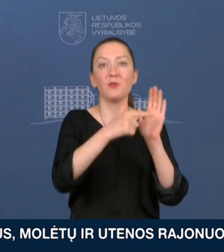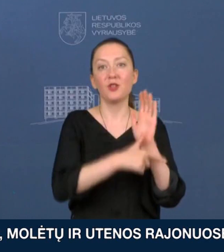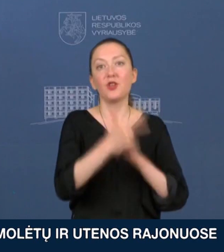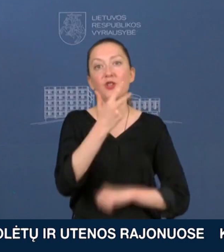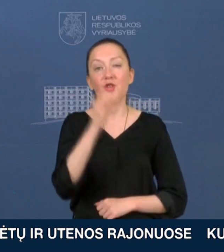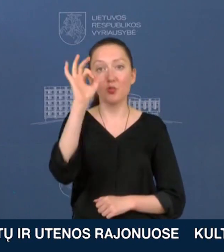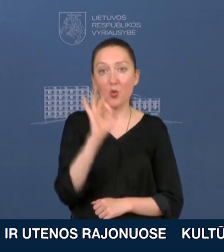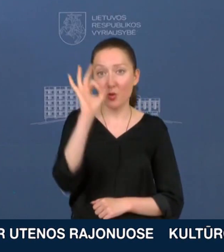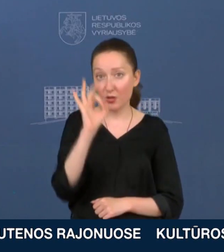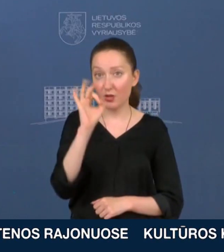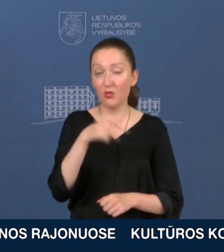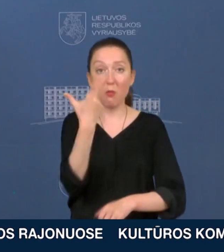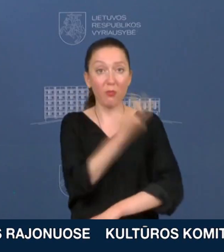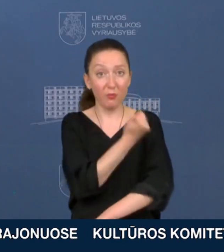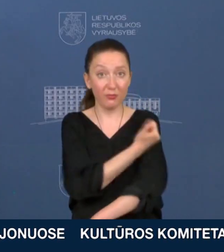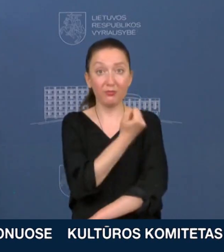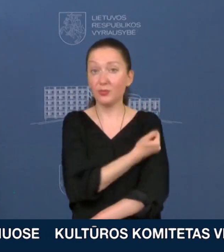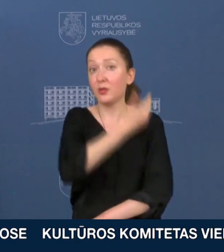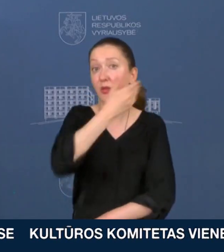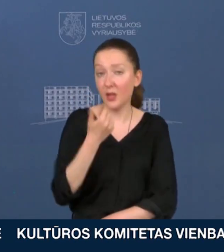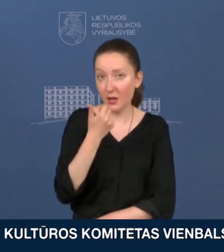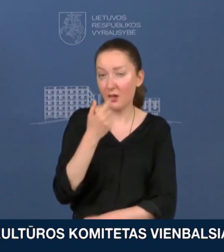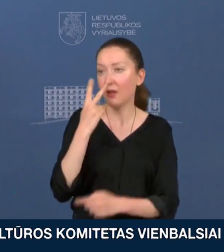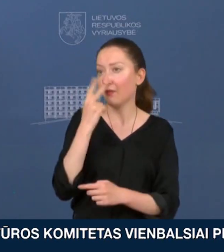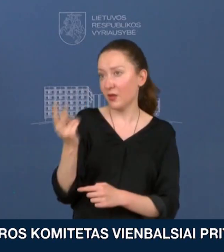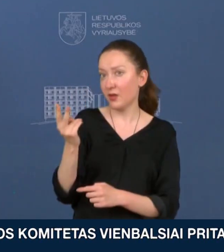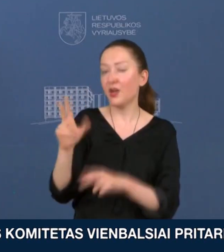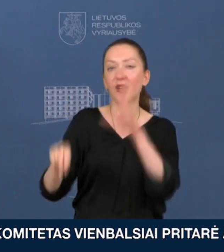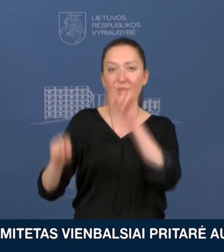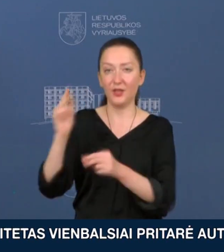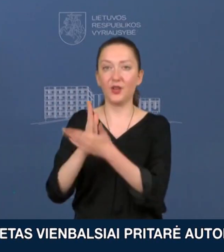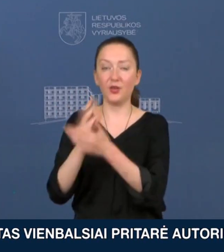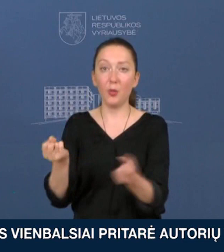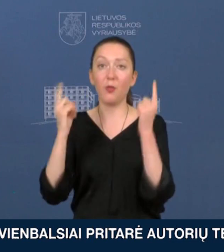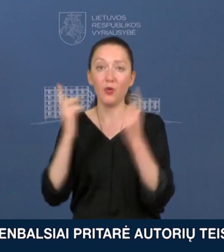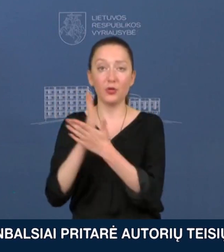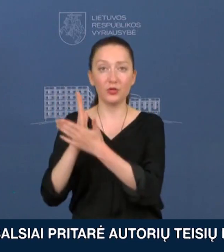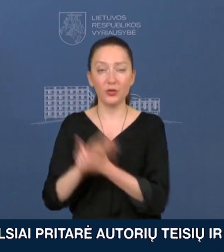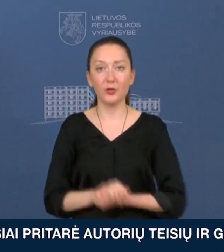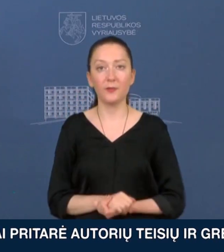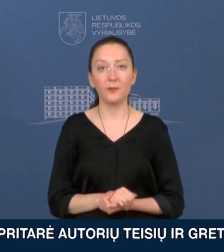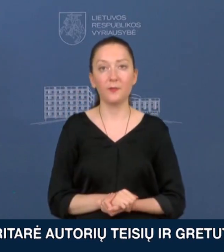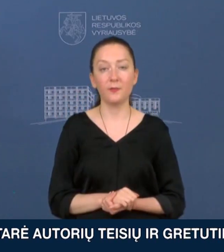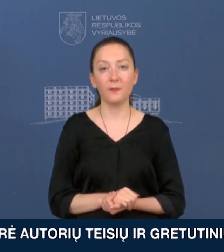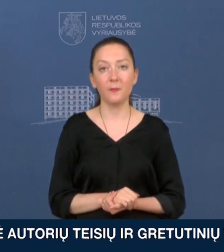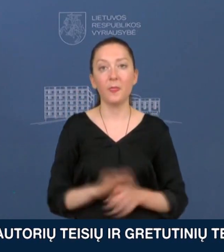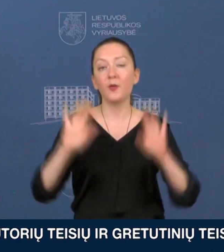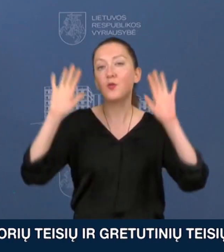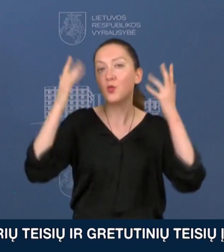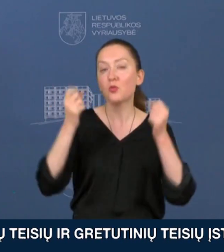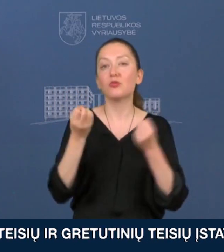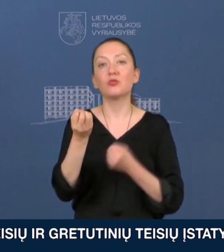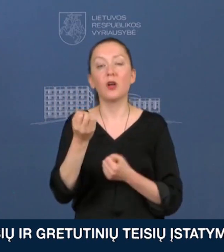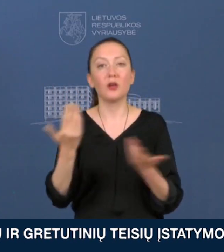70% paskiepytų gyventojų, gal ir daugiau, vis tiek jie tam tikrą riziką kels, ypatingai jeigu Lietuvoje pradėtų plisti